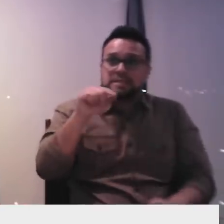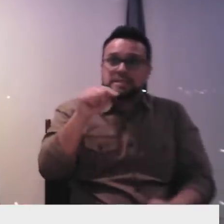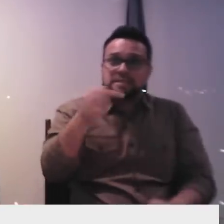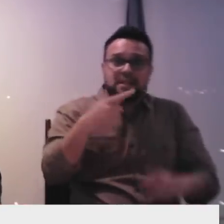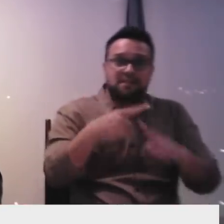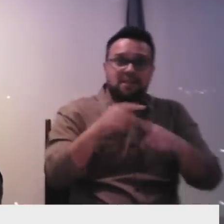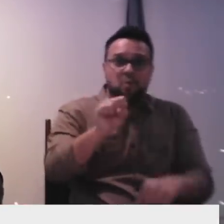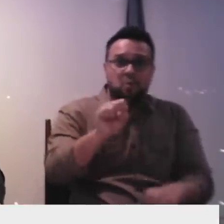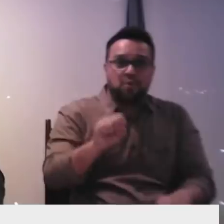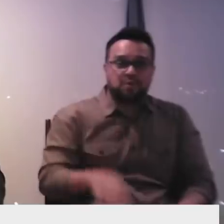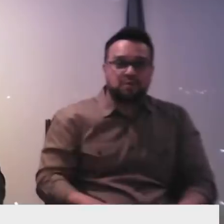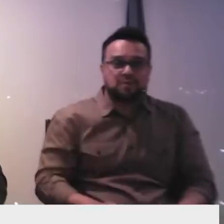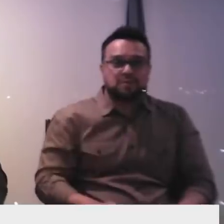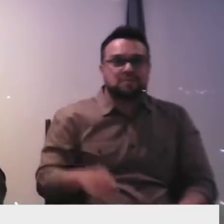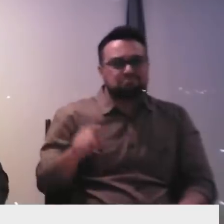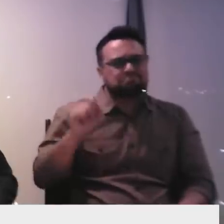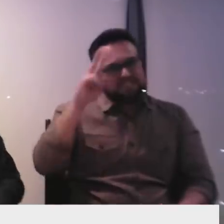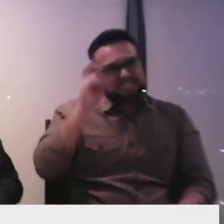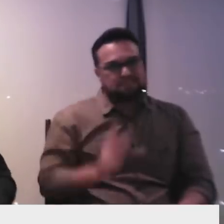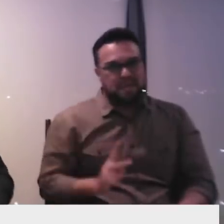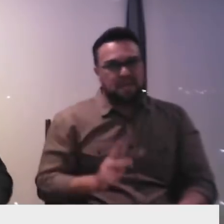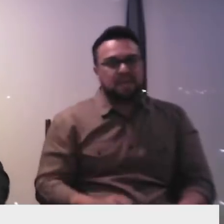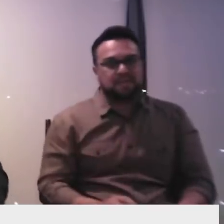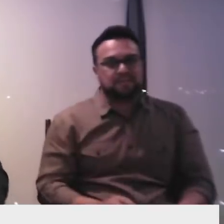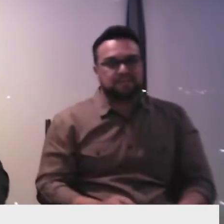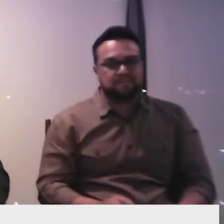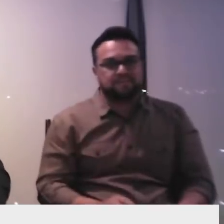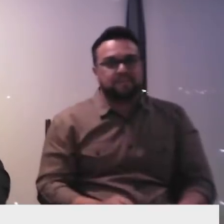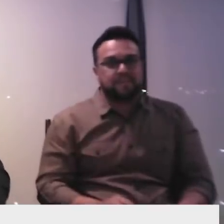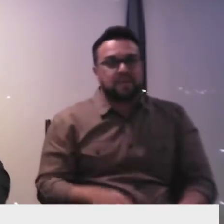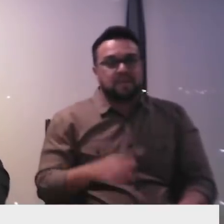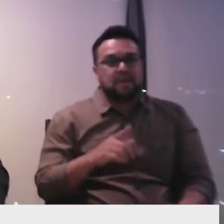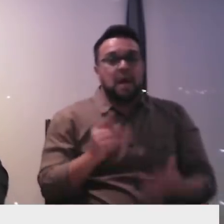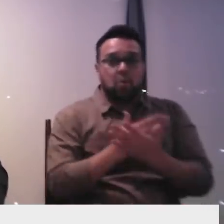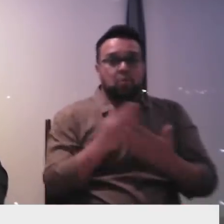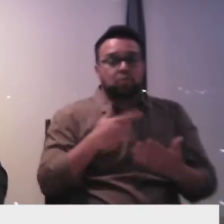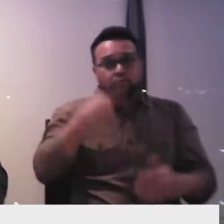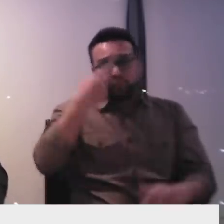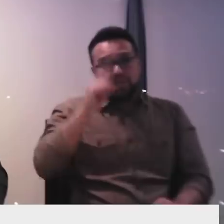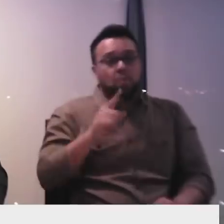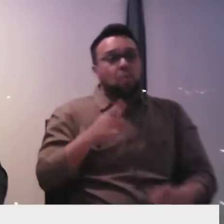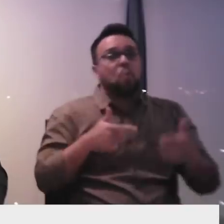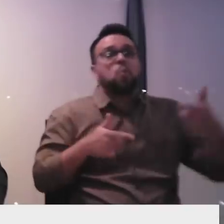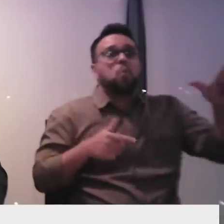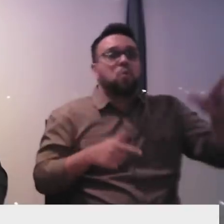Esqueci. Ah, tá bom, Funduzinho, tá ligado aí. O outro mudou aqui.